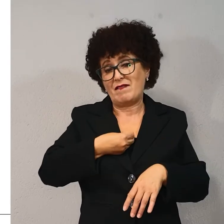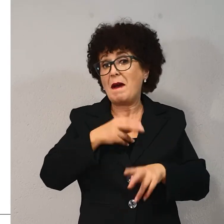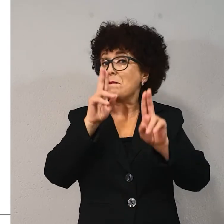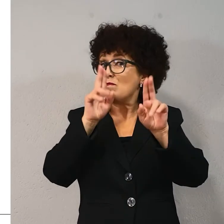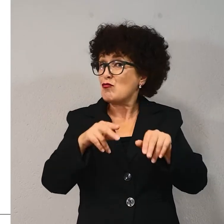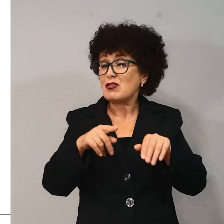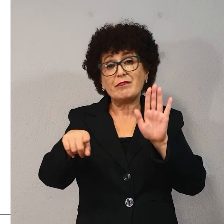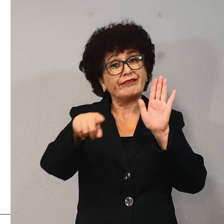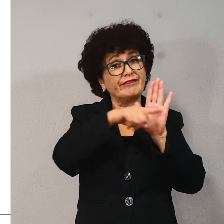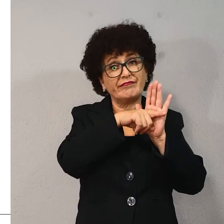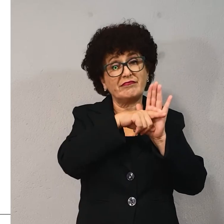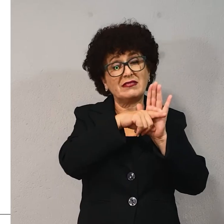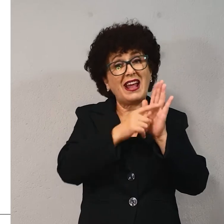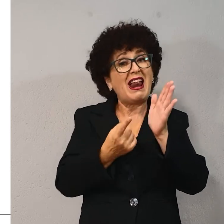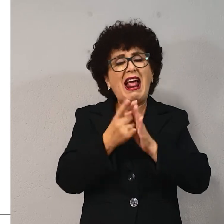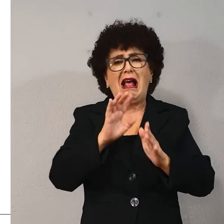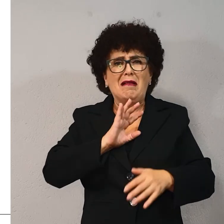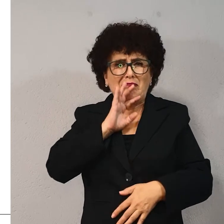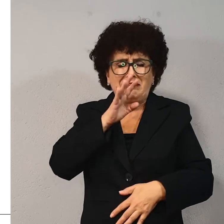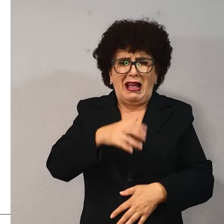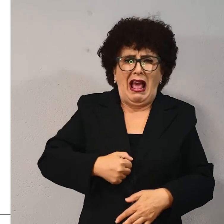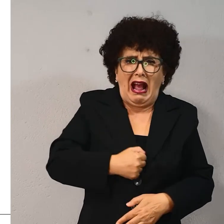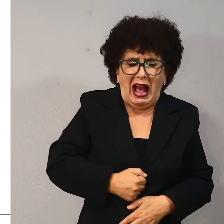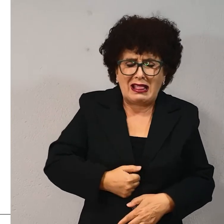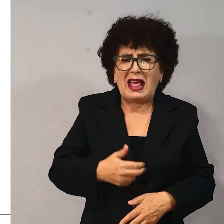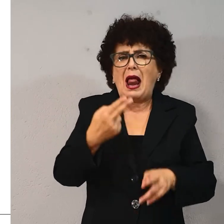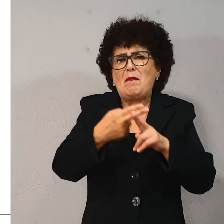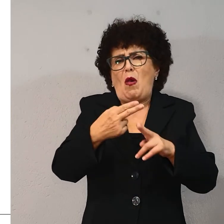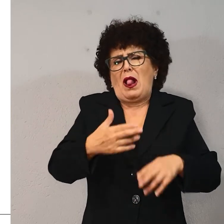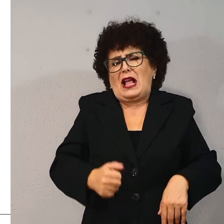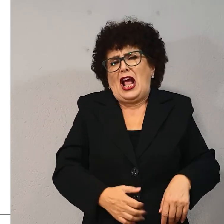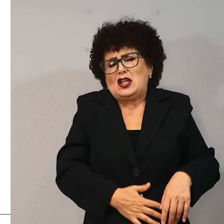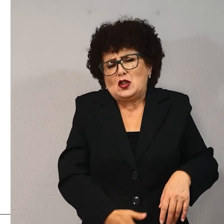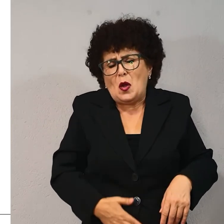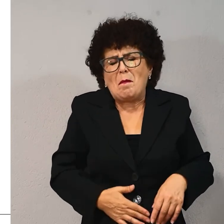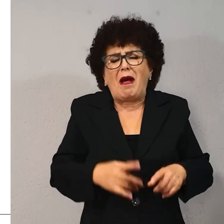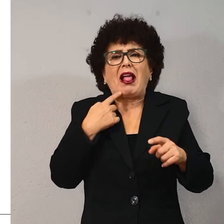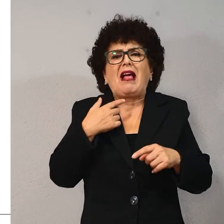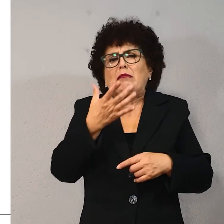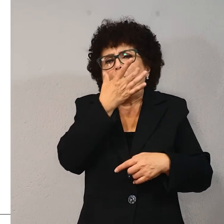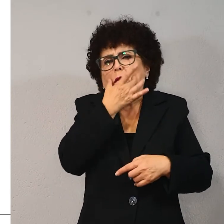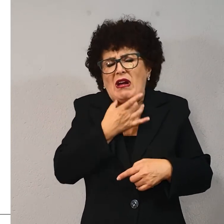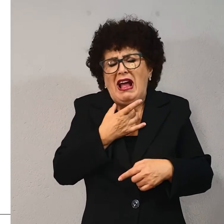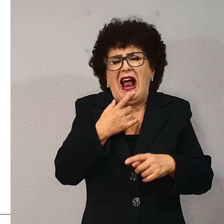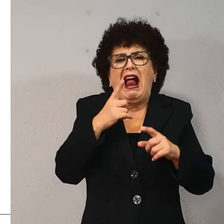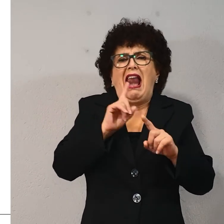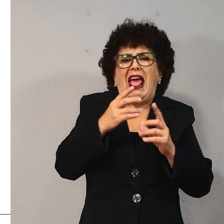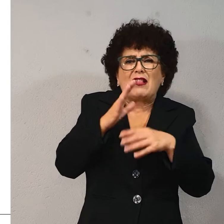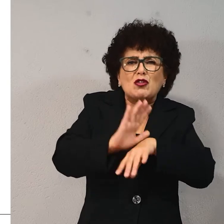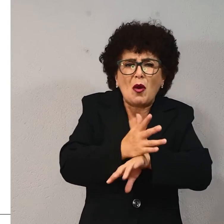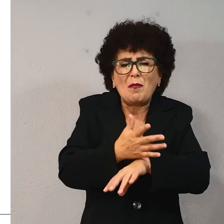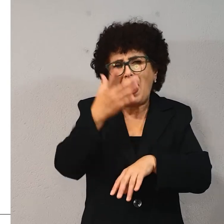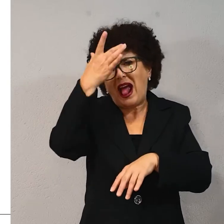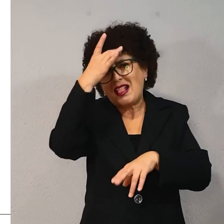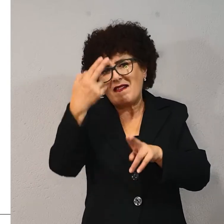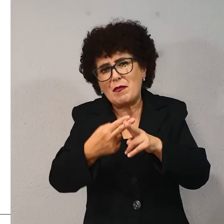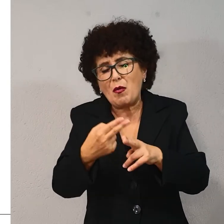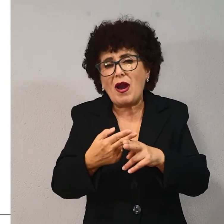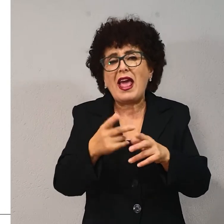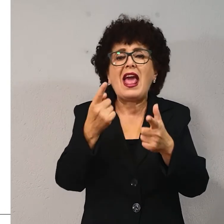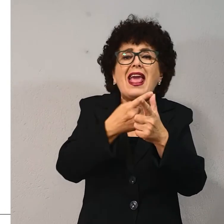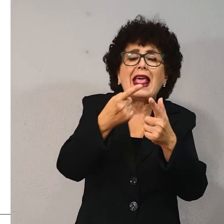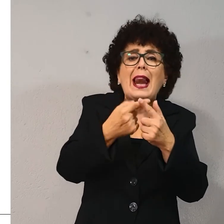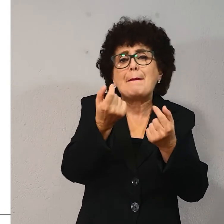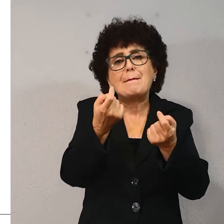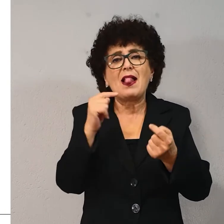несакани ефекти како гадење, проблеми со стомакот, малаксаност, главоболка или оскудно